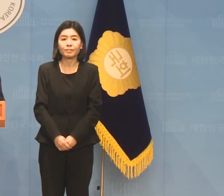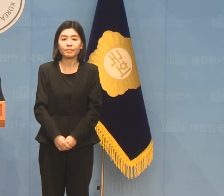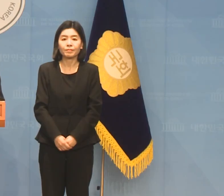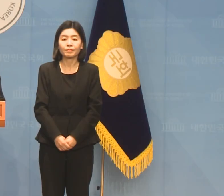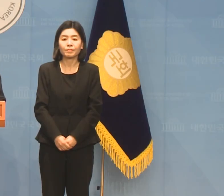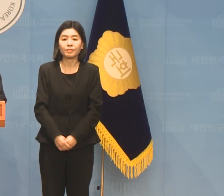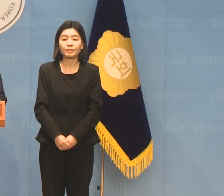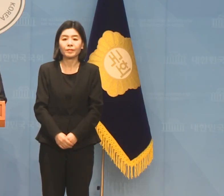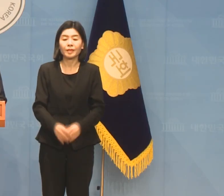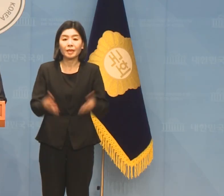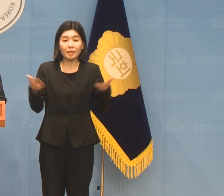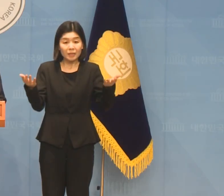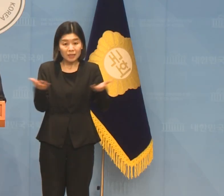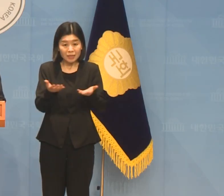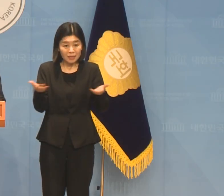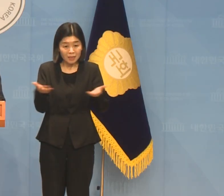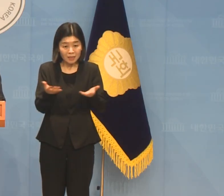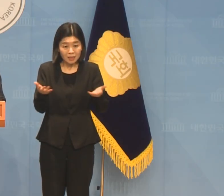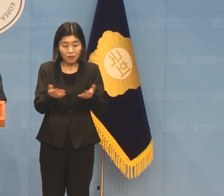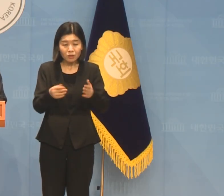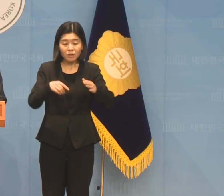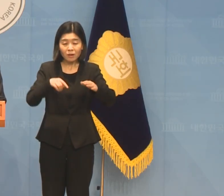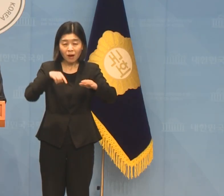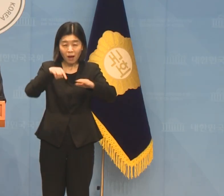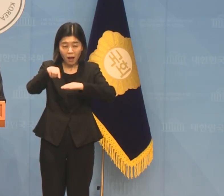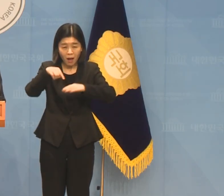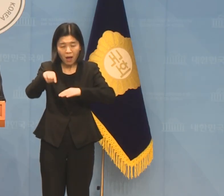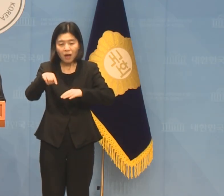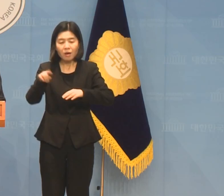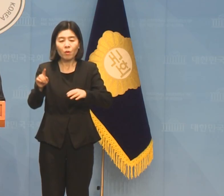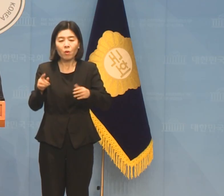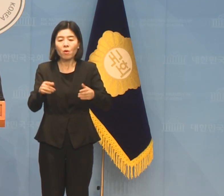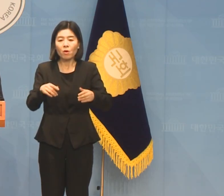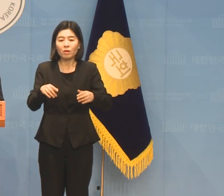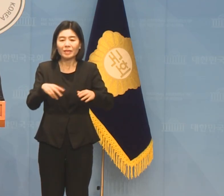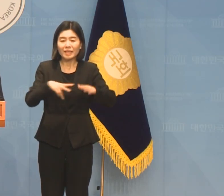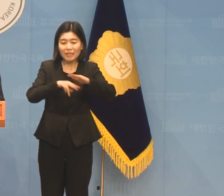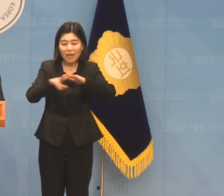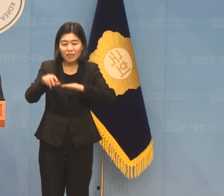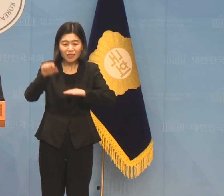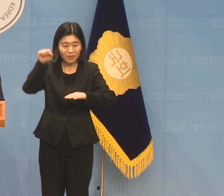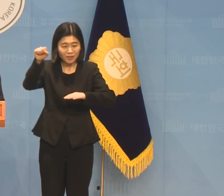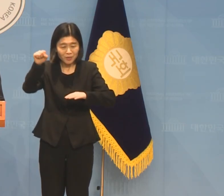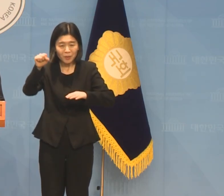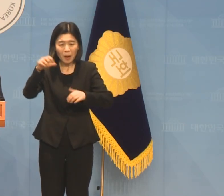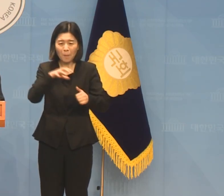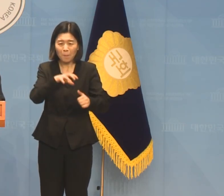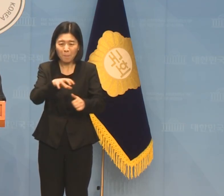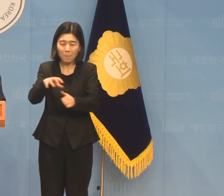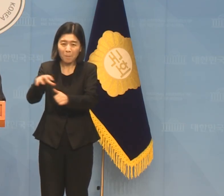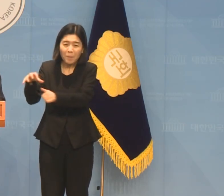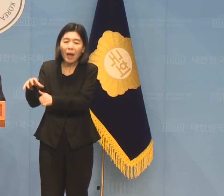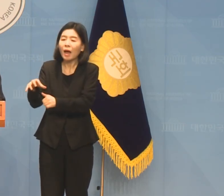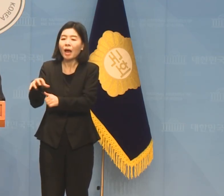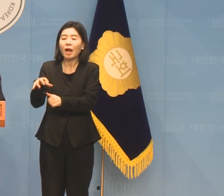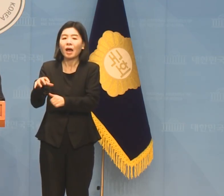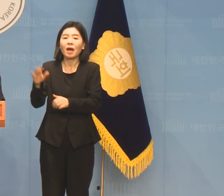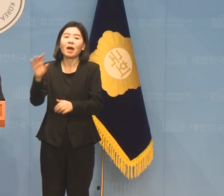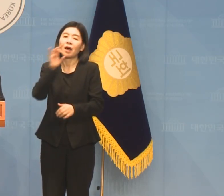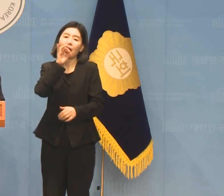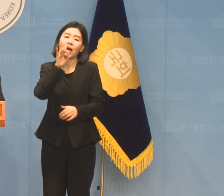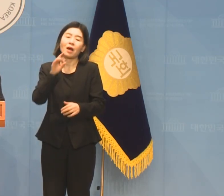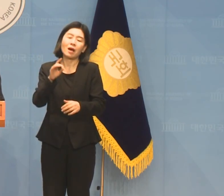출근길 인질극 더는 안 됩니다. 전장현이 오늘 오전 지하철 4호선 해화역 등에서 1년여 만에